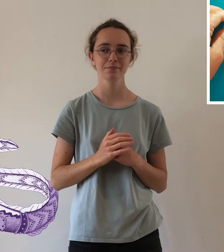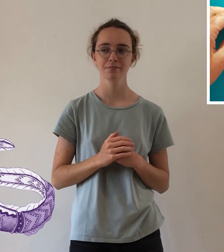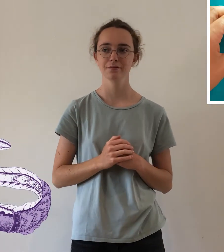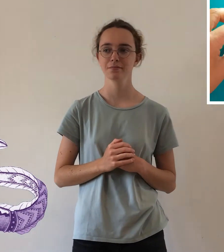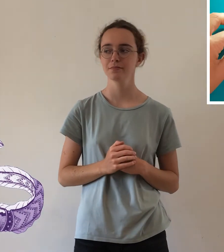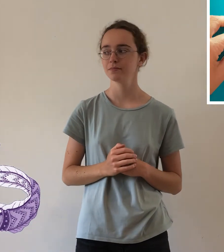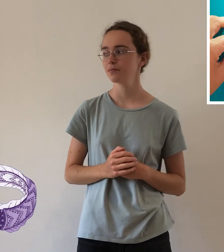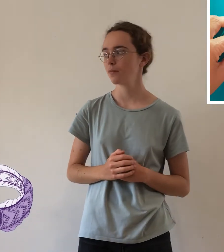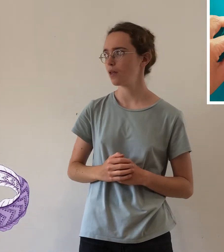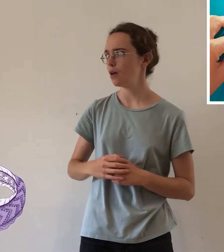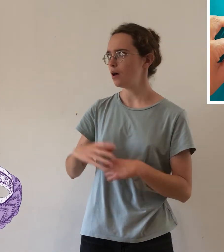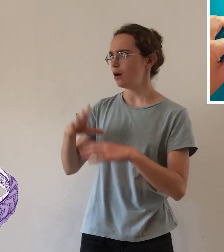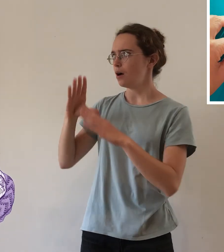passer. »